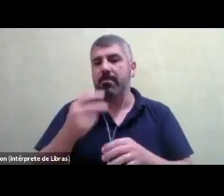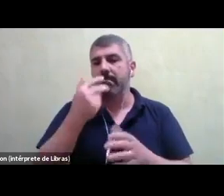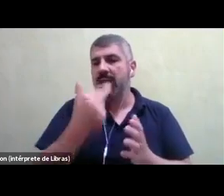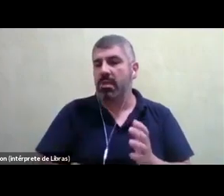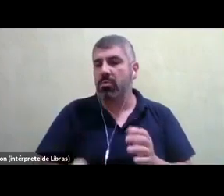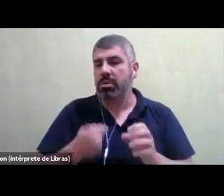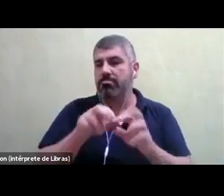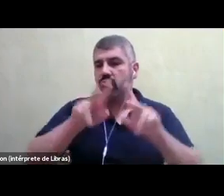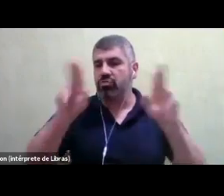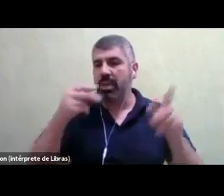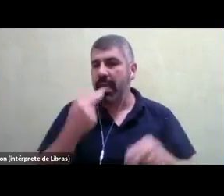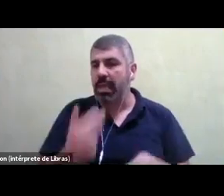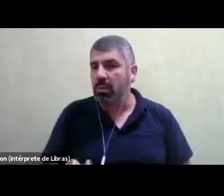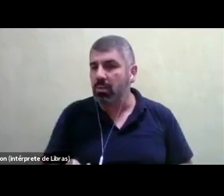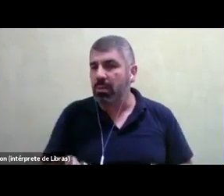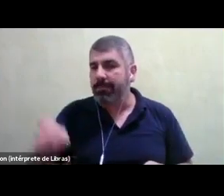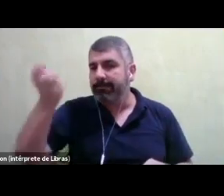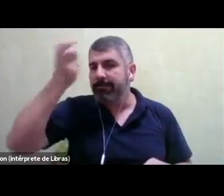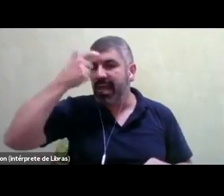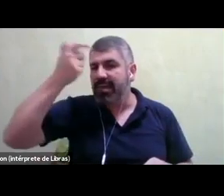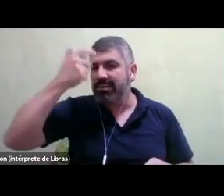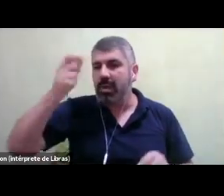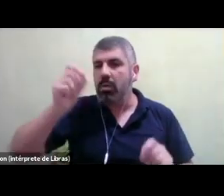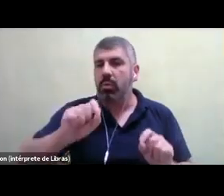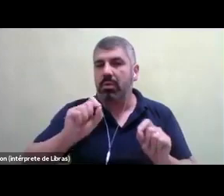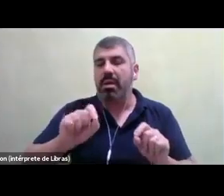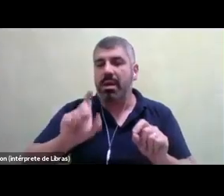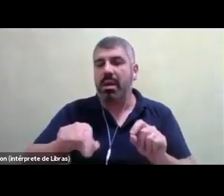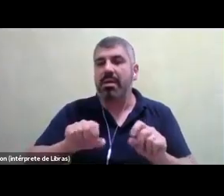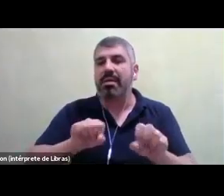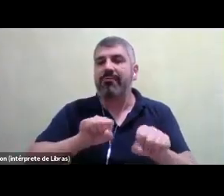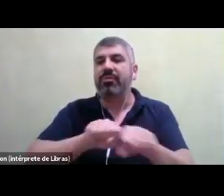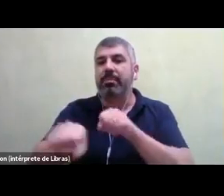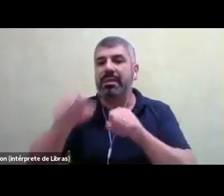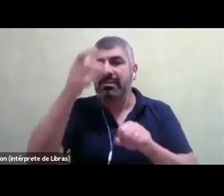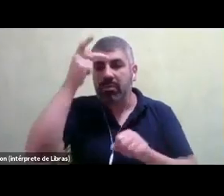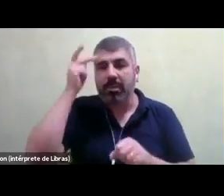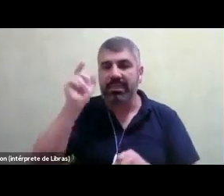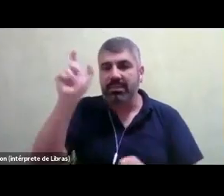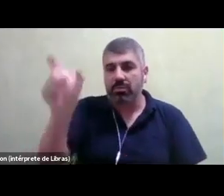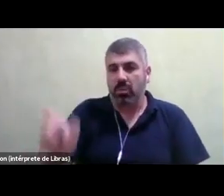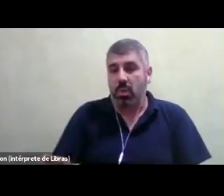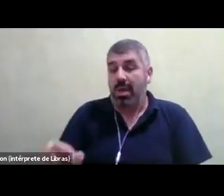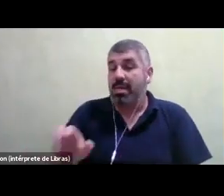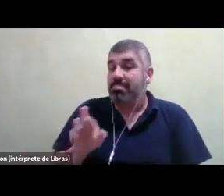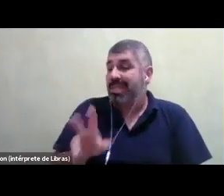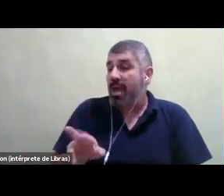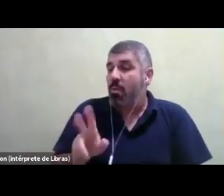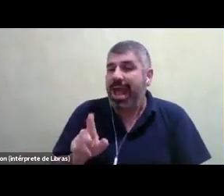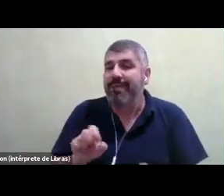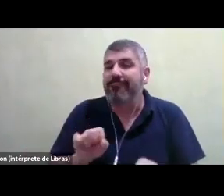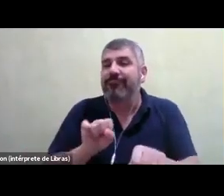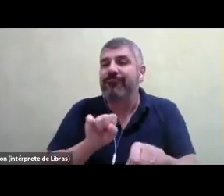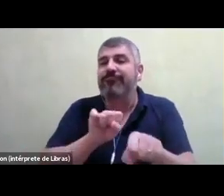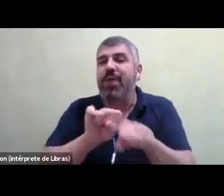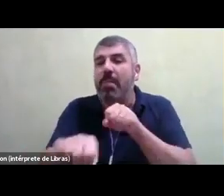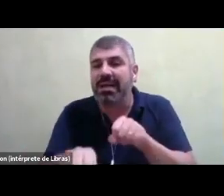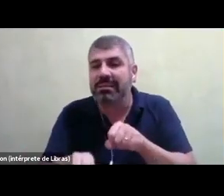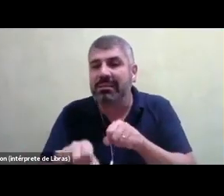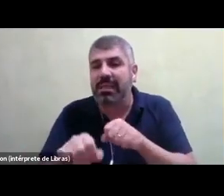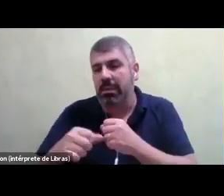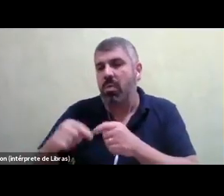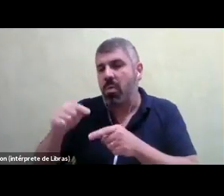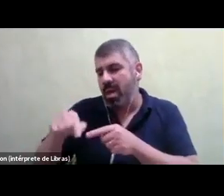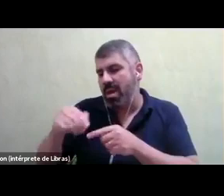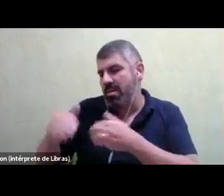pensa na formação do sujeito, mas não na formação entendida como